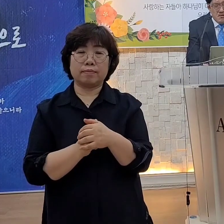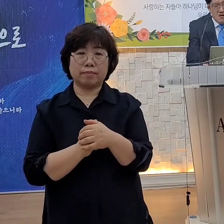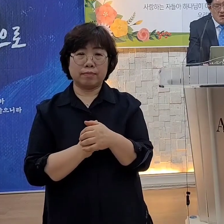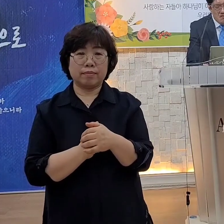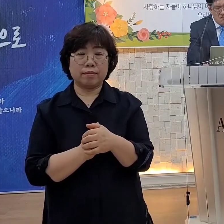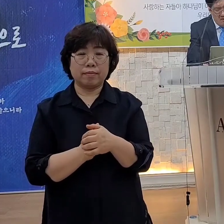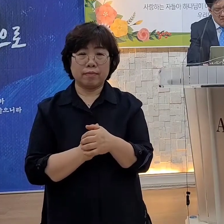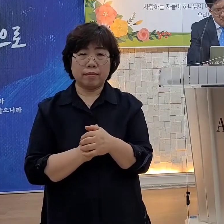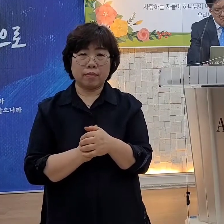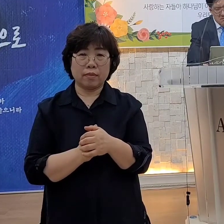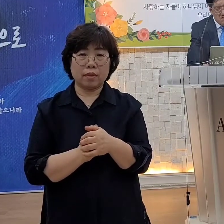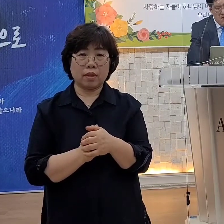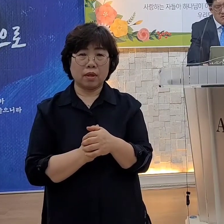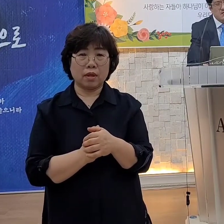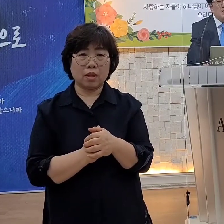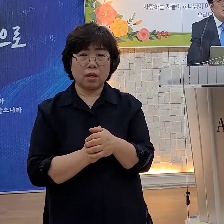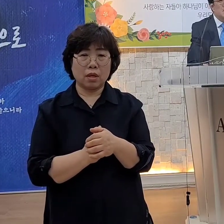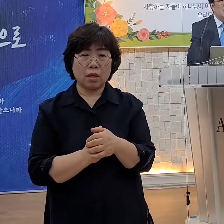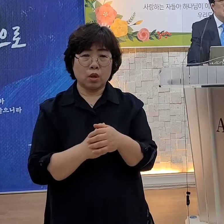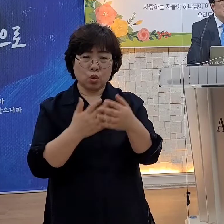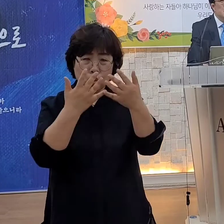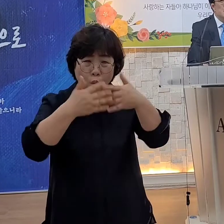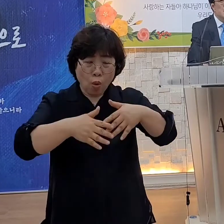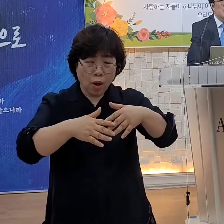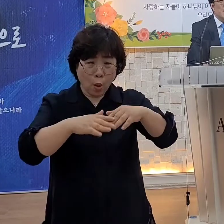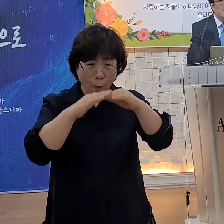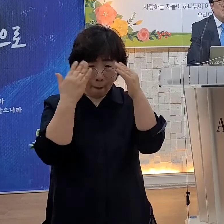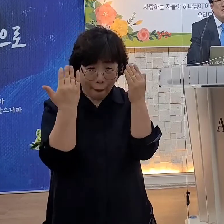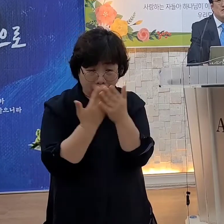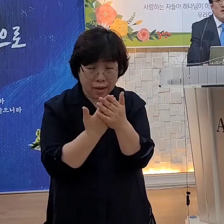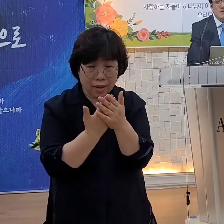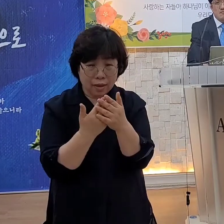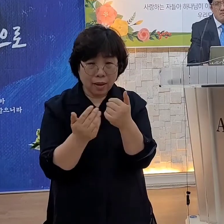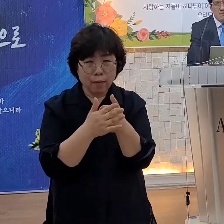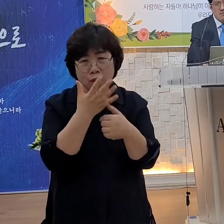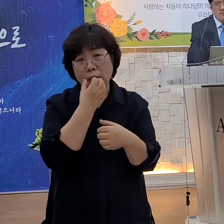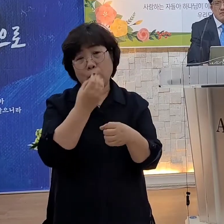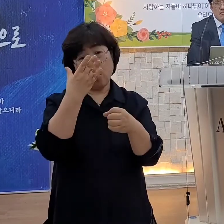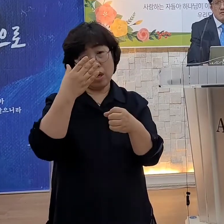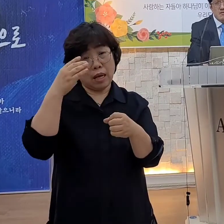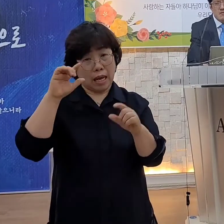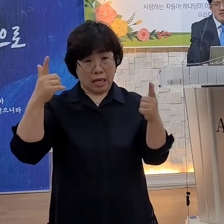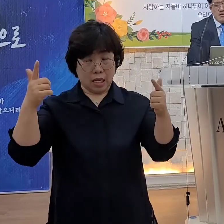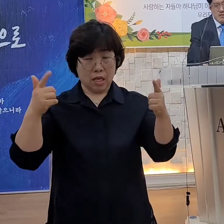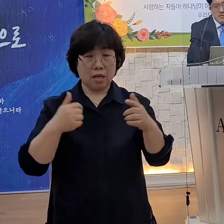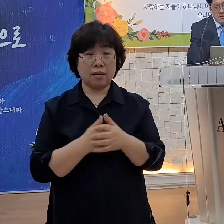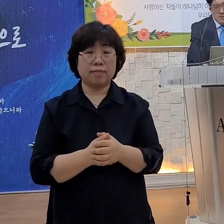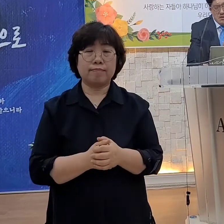모든 것이 편안하고 외적 조건이 완성되어서 행복한 것이 아니고,